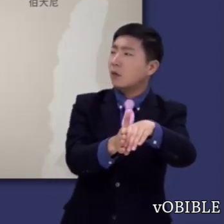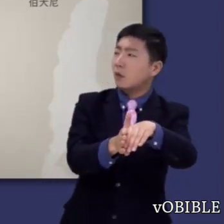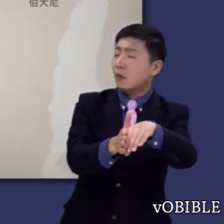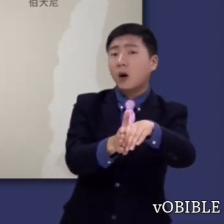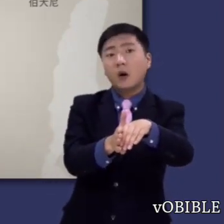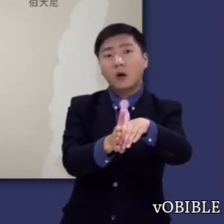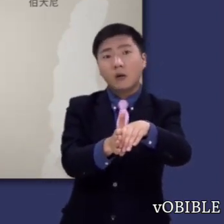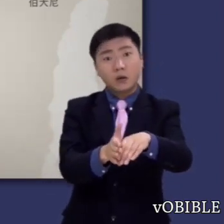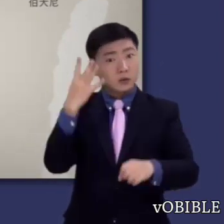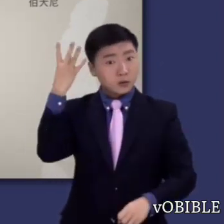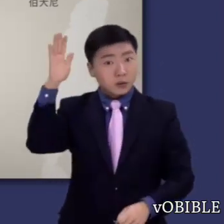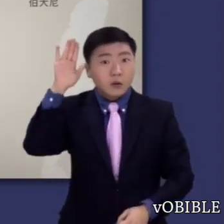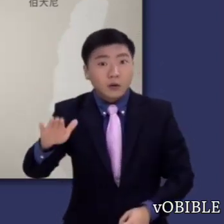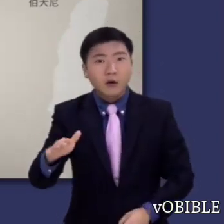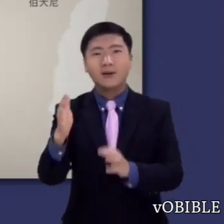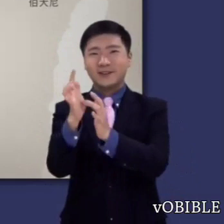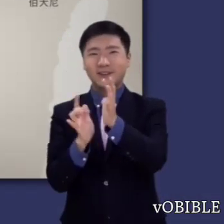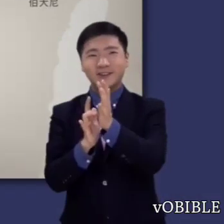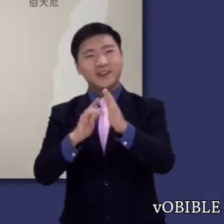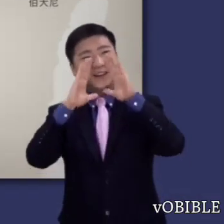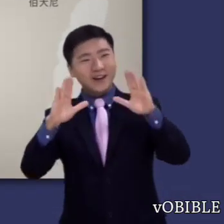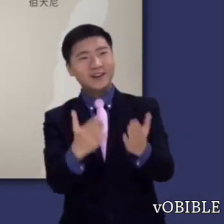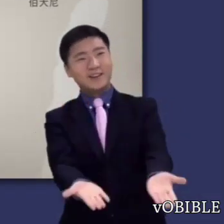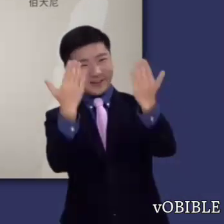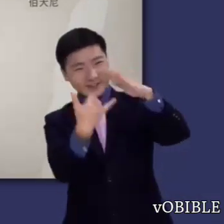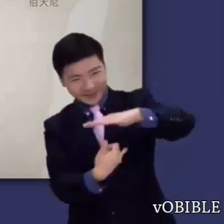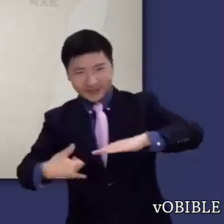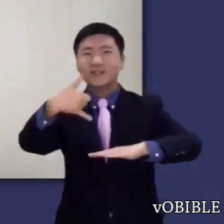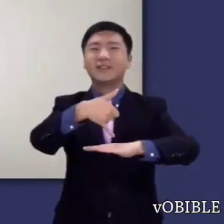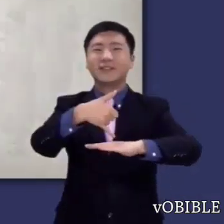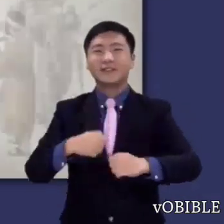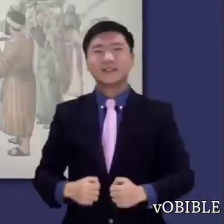天，但耶稣施行奇迹将他从死里复活。